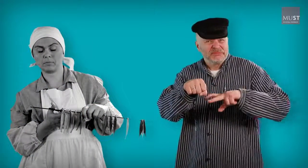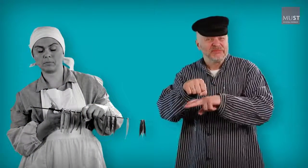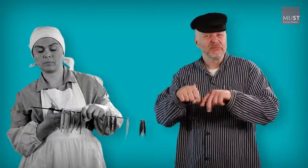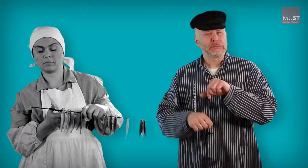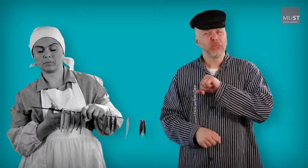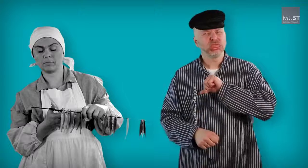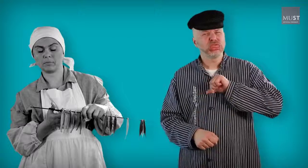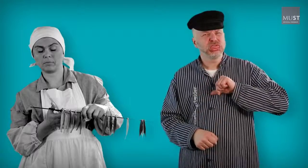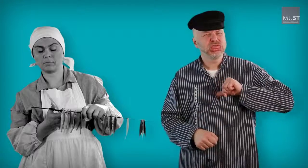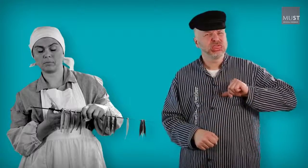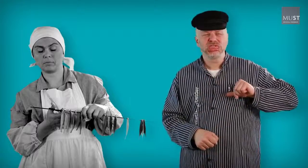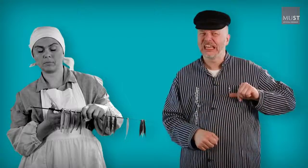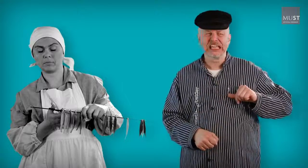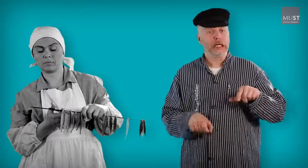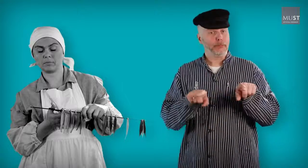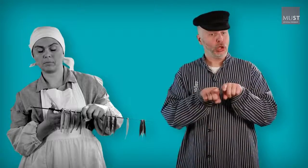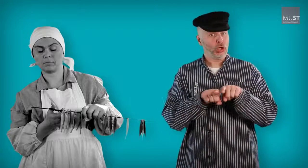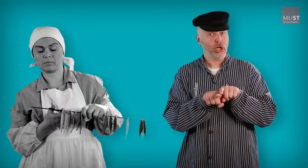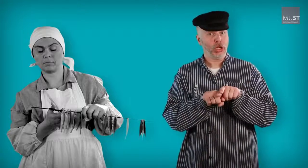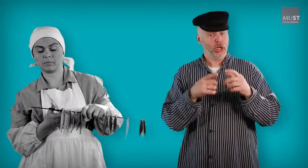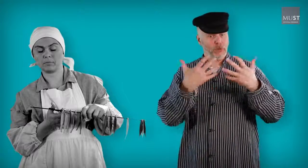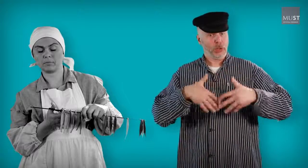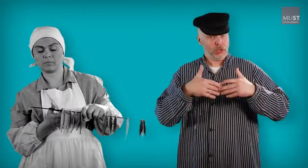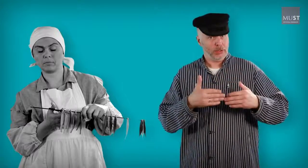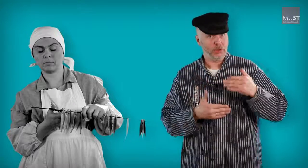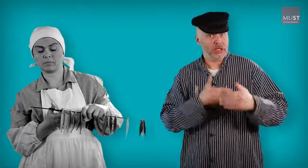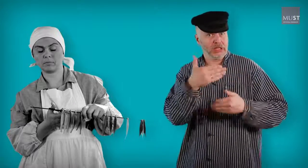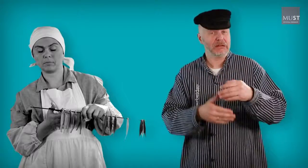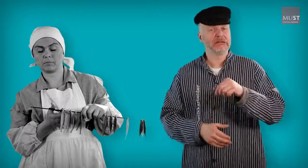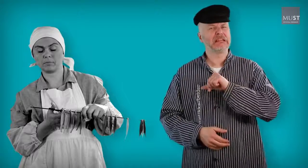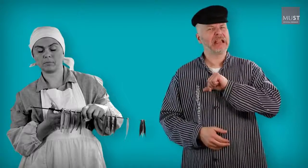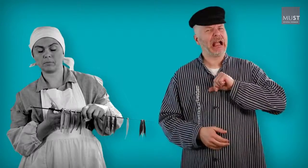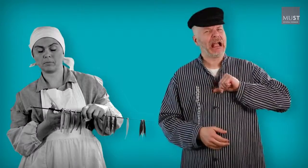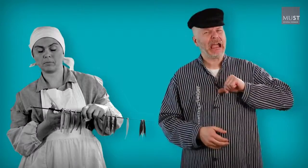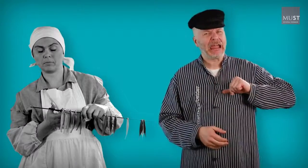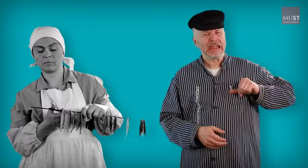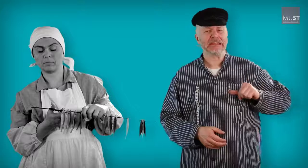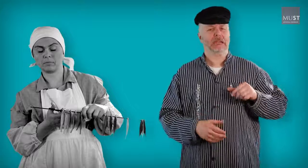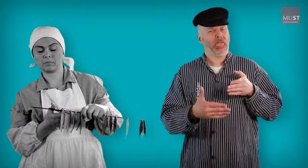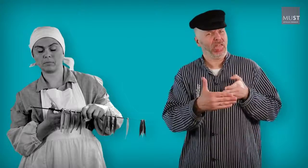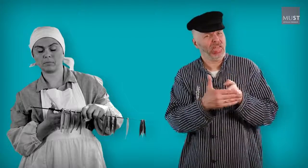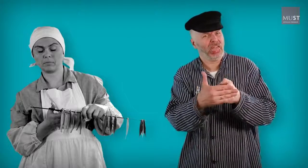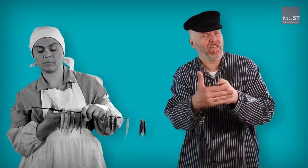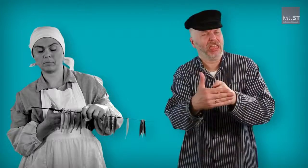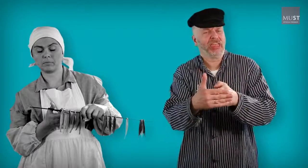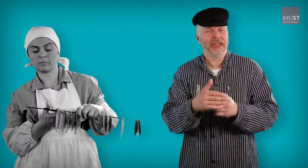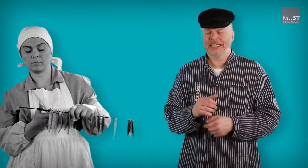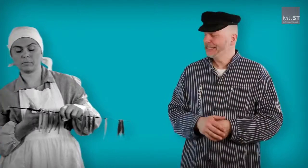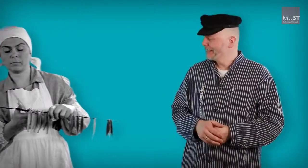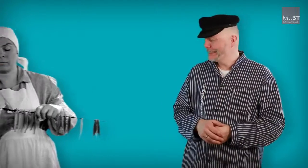Det å klippe hver enkel fisk tar veldig lang tid. Det betyr jo at hele produksjonsprosessen går sent, og